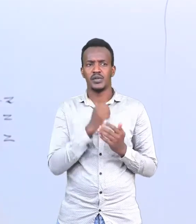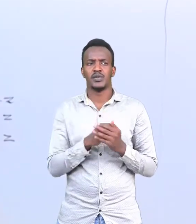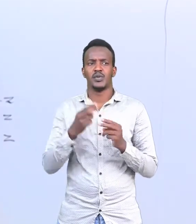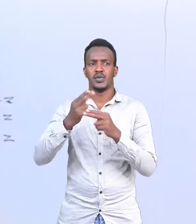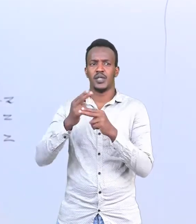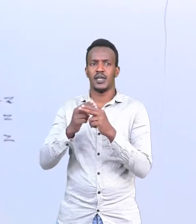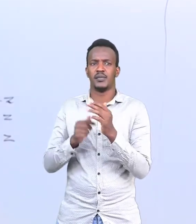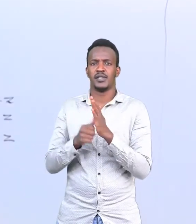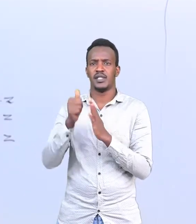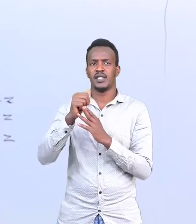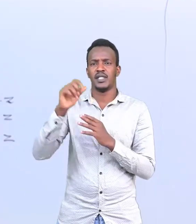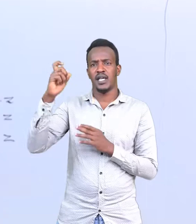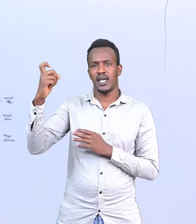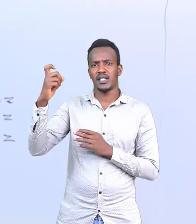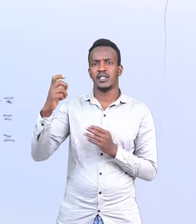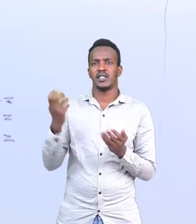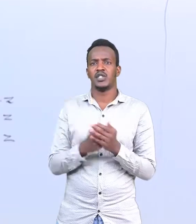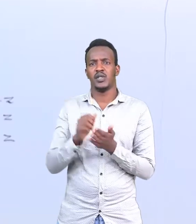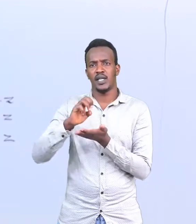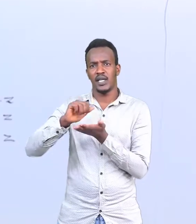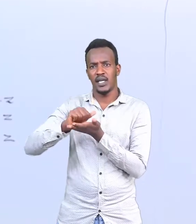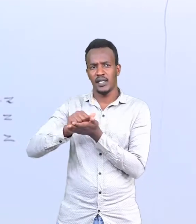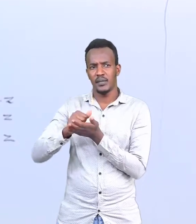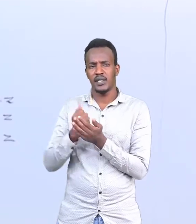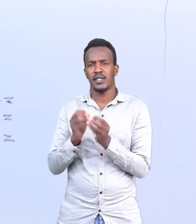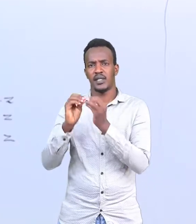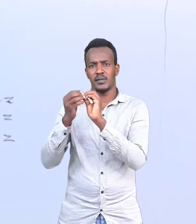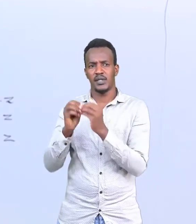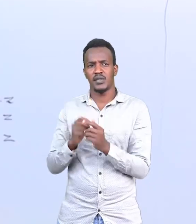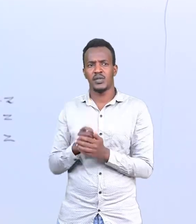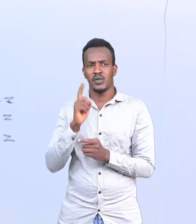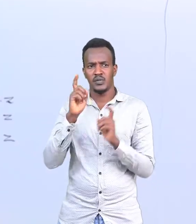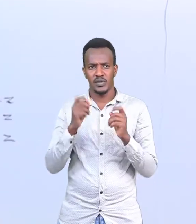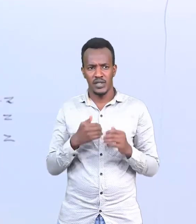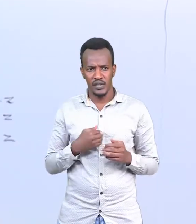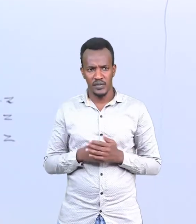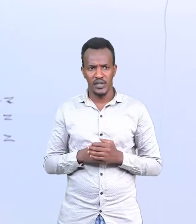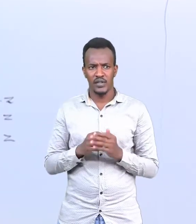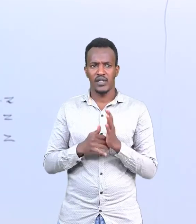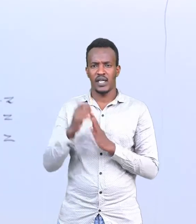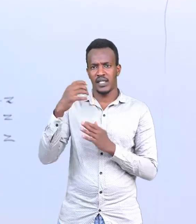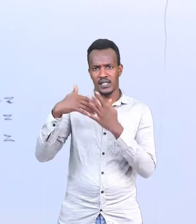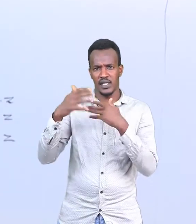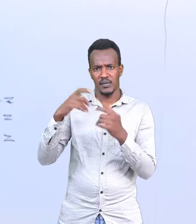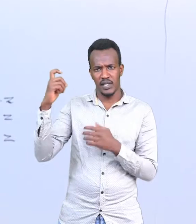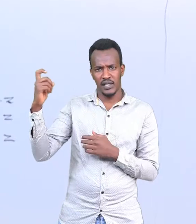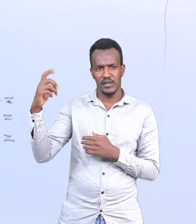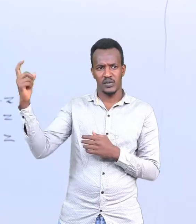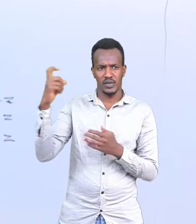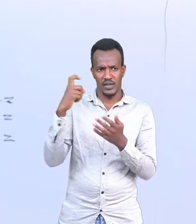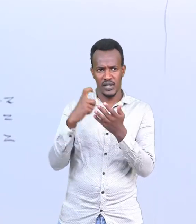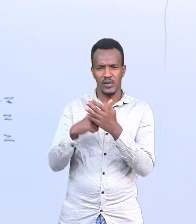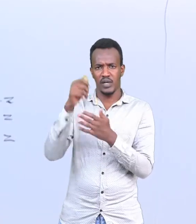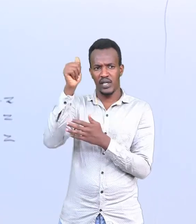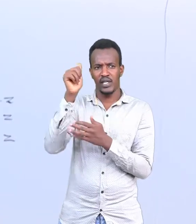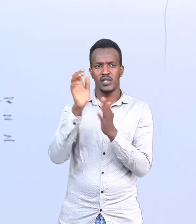markaasi aada sheegto elementkii waxa uu yahay magaciisa iyo mass numberkiisa iyo atomic numberkiisa waxaad soo qaadataa isla symbolka marka hore aynu u qaadanay waa a iyo